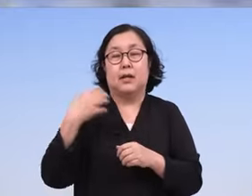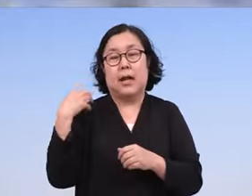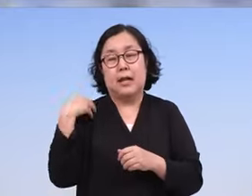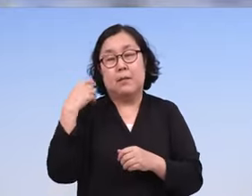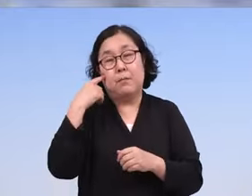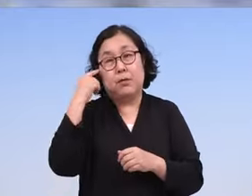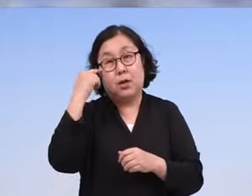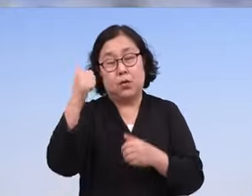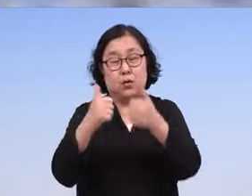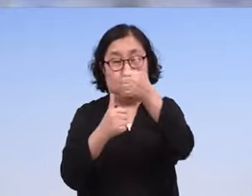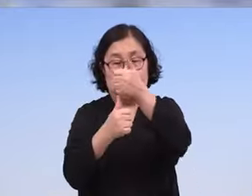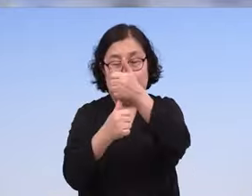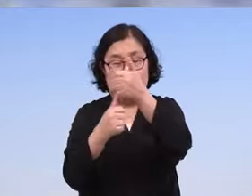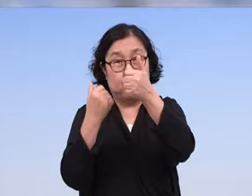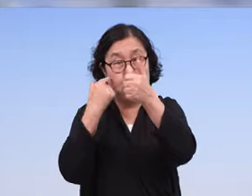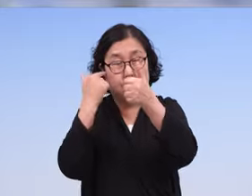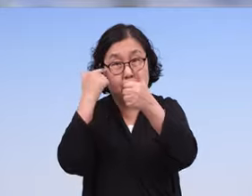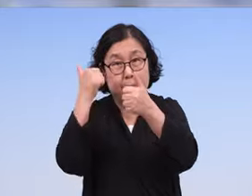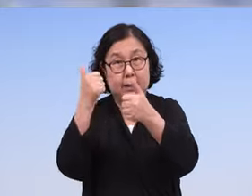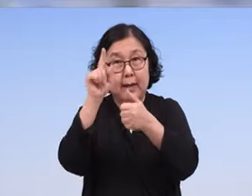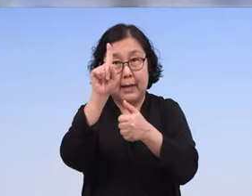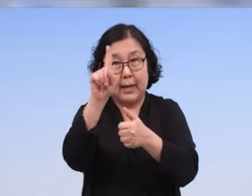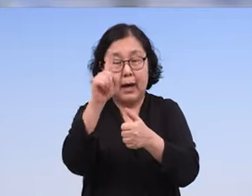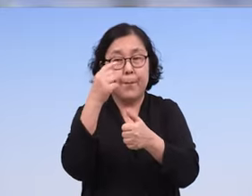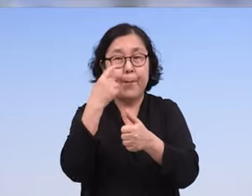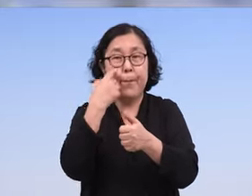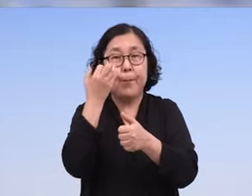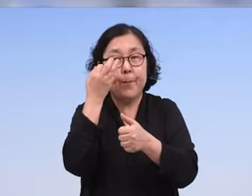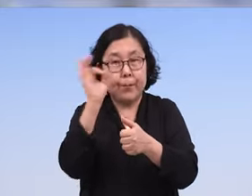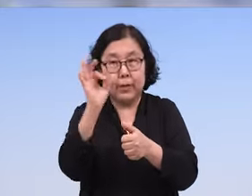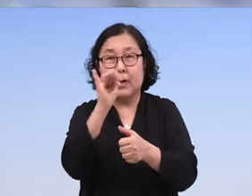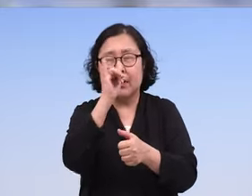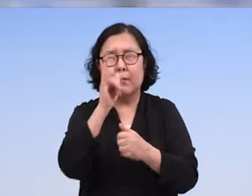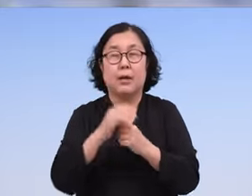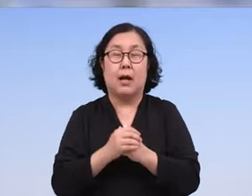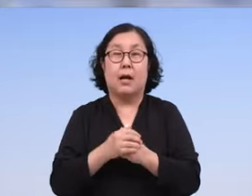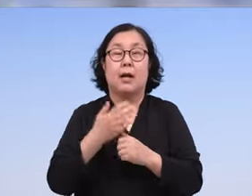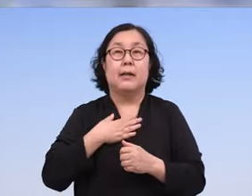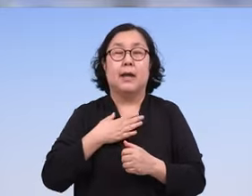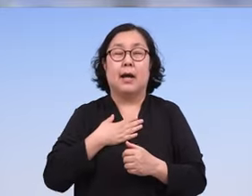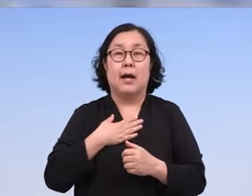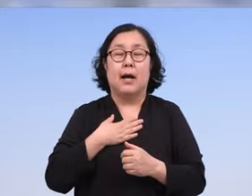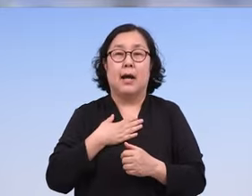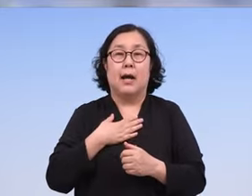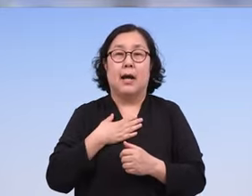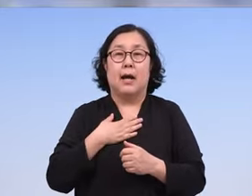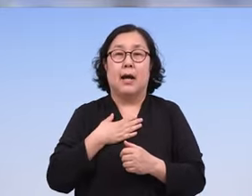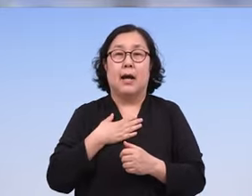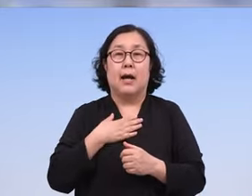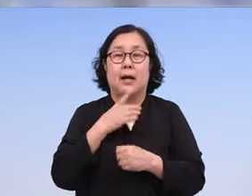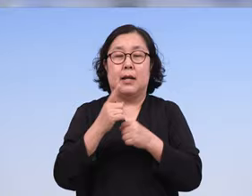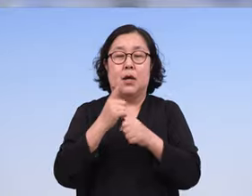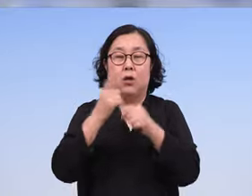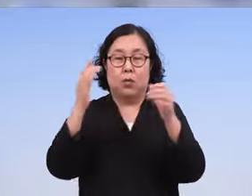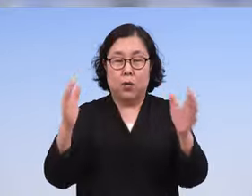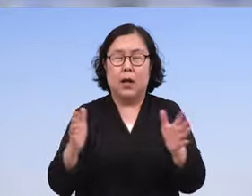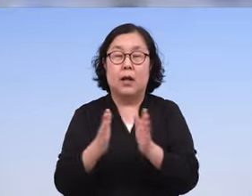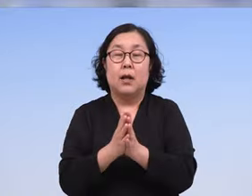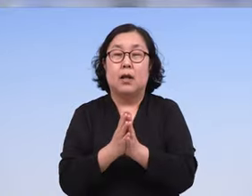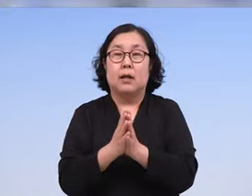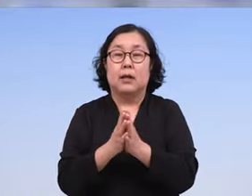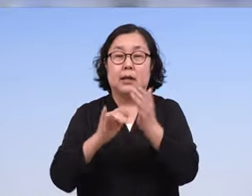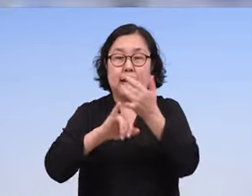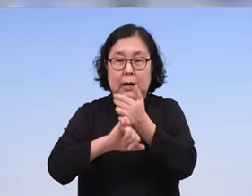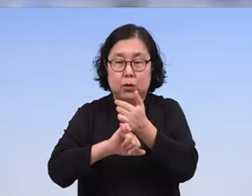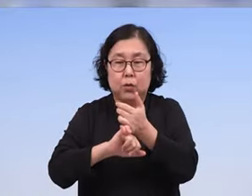우리 부목사님들한테 꼭 연말에 하나를 확인합니다. 혹시 내가 그동안 여러분한테 뭘